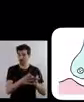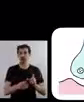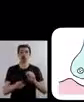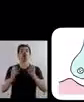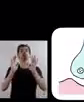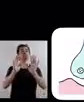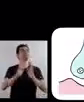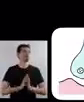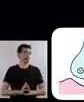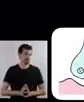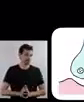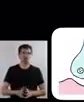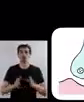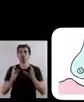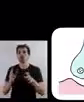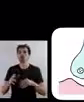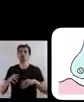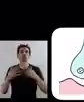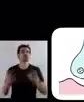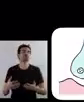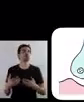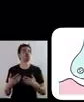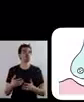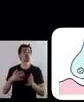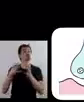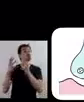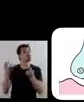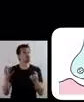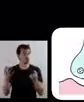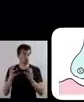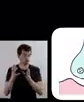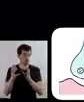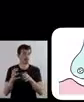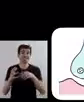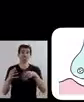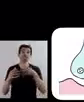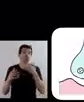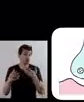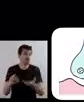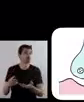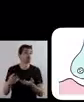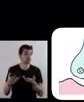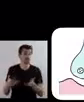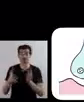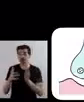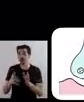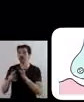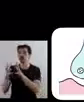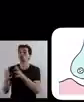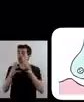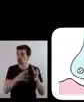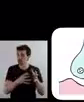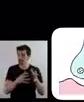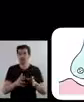neuromusculaire. Alors, petit aparté, nous pourrions tout aussi bien nous trouver entre deux neurones, D'accord ? Il s'agit aussi d'une synapse, mais